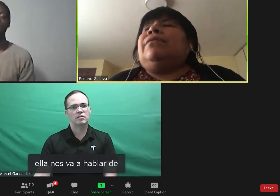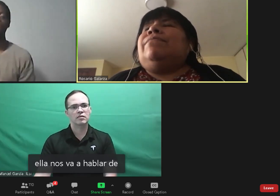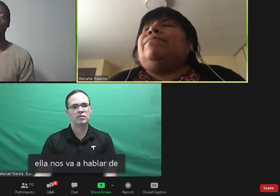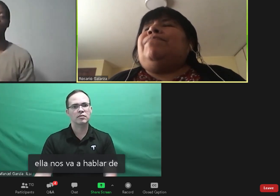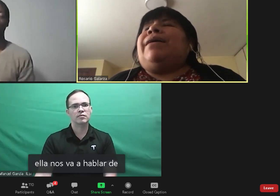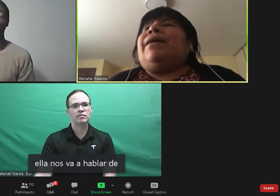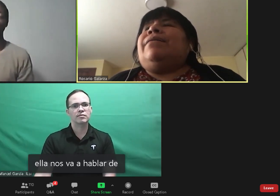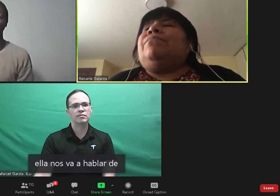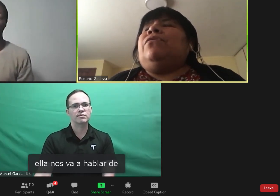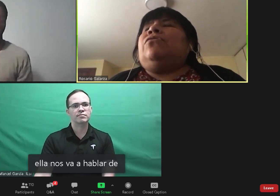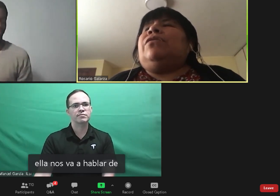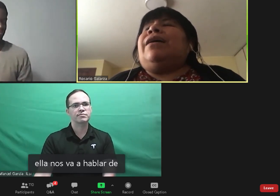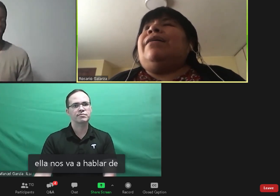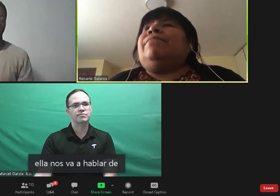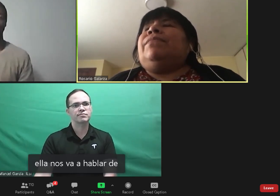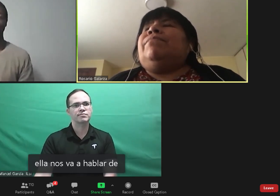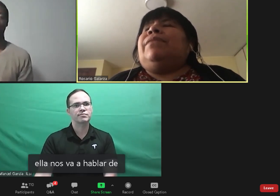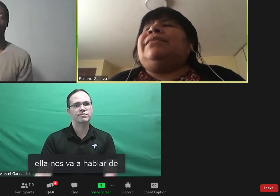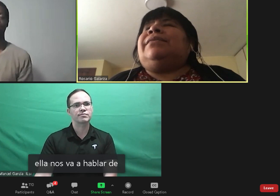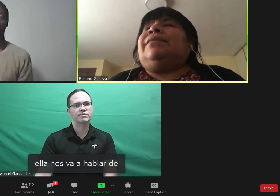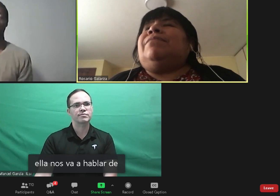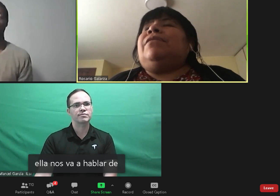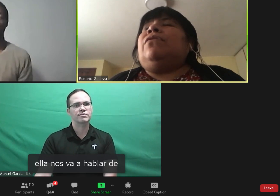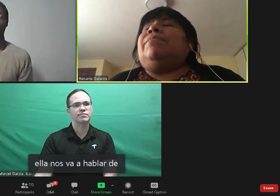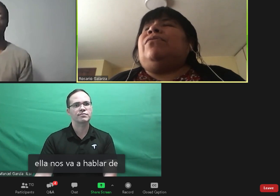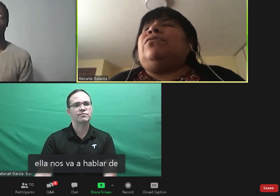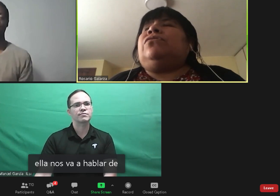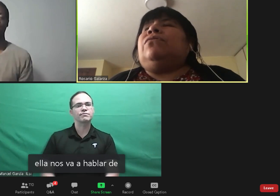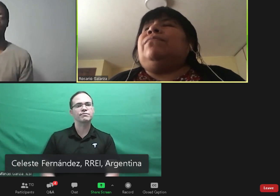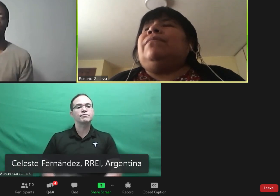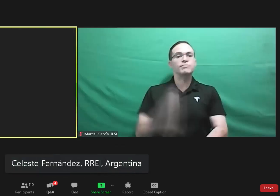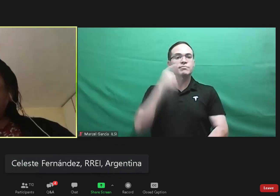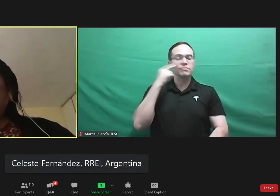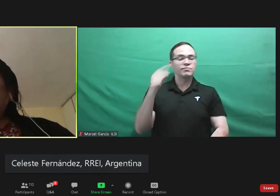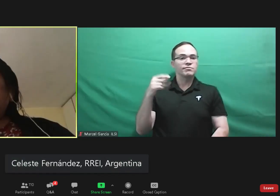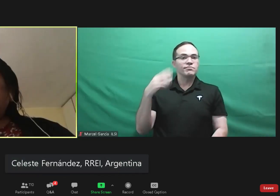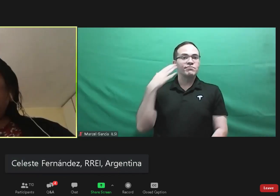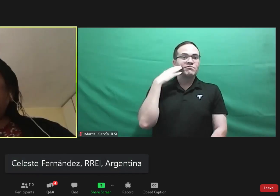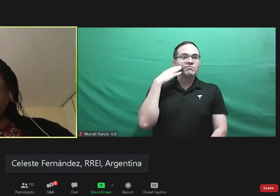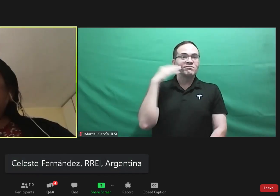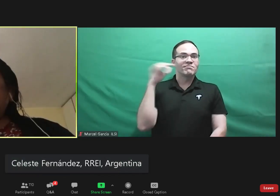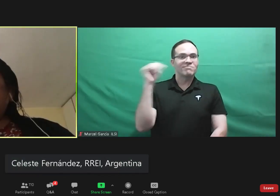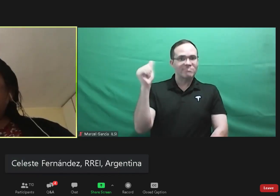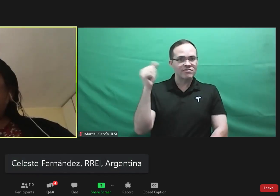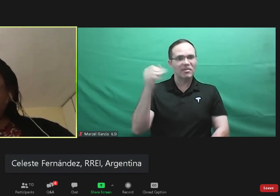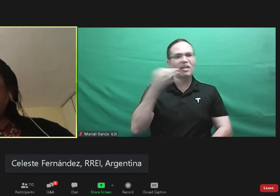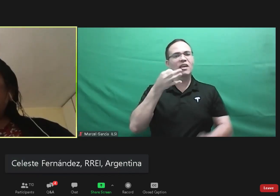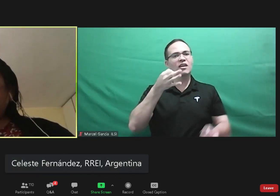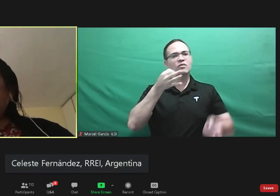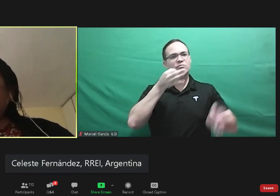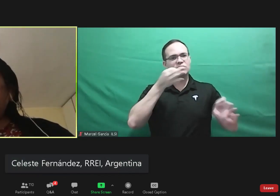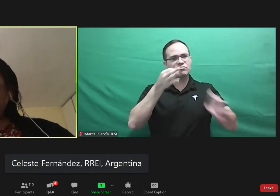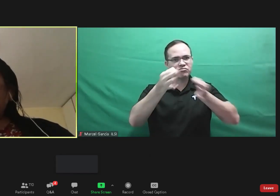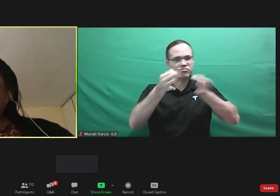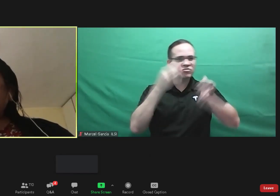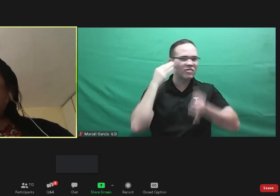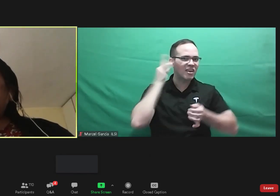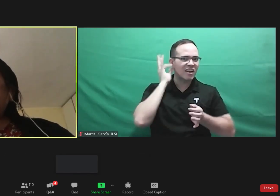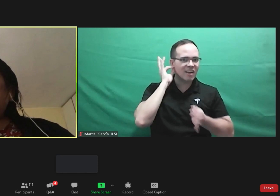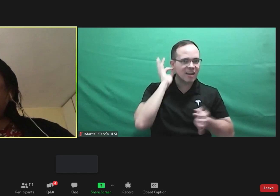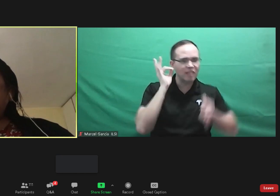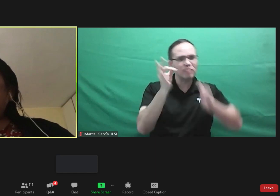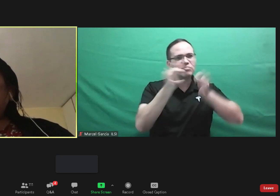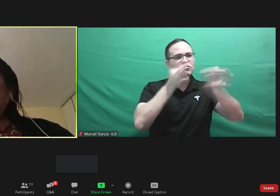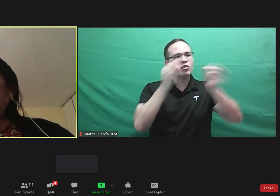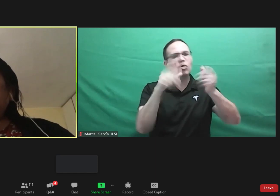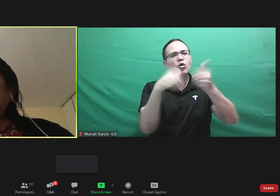datos para monitorear, hacer seguimiento a la evaluación de la educación de las personas con discapacidad, y cuál sería en